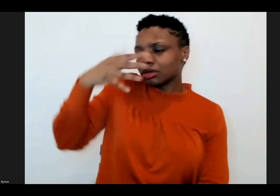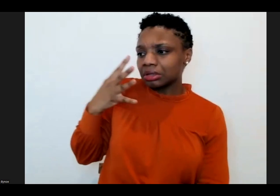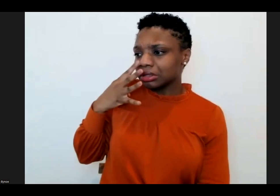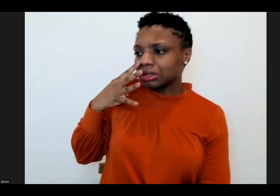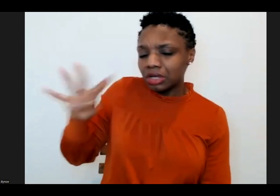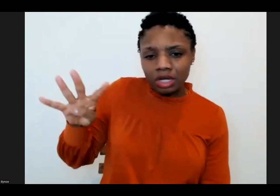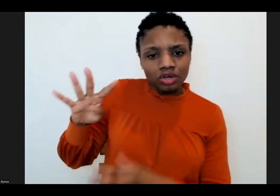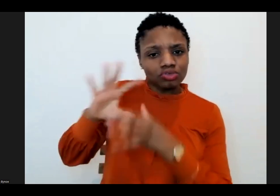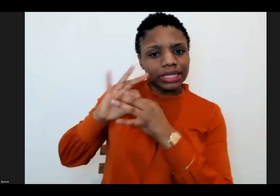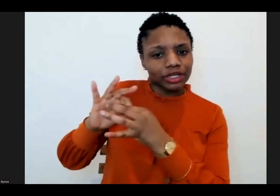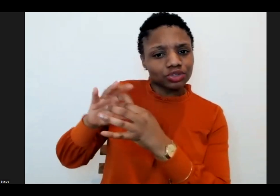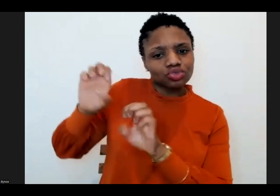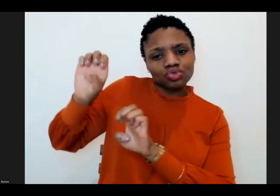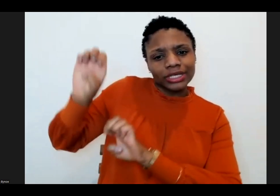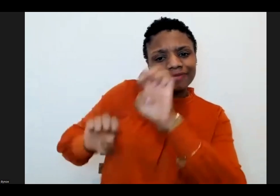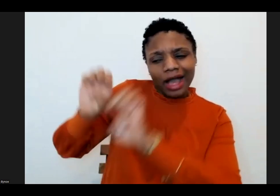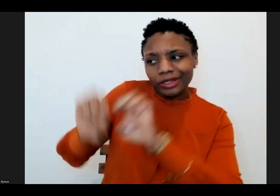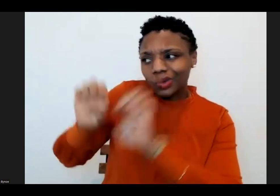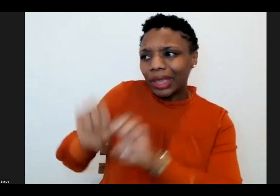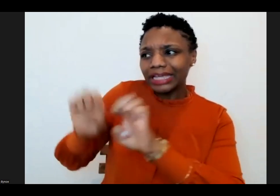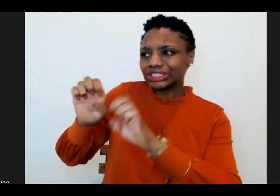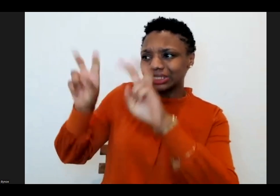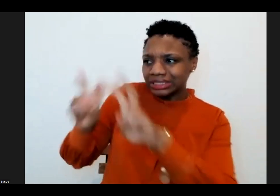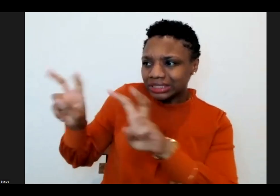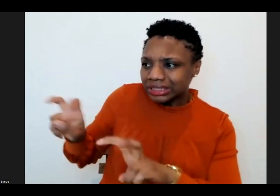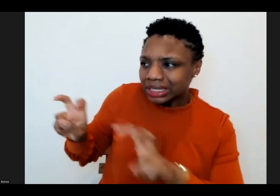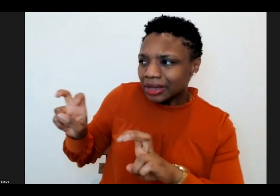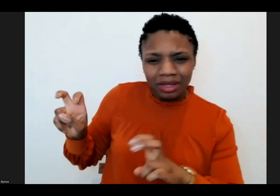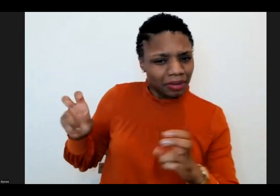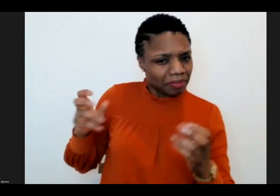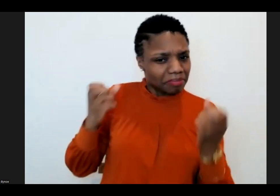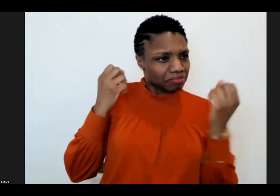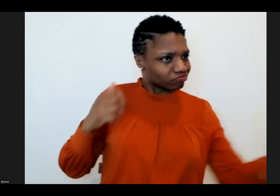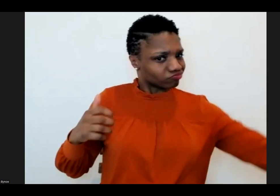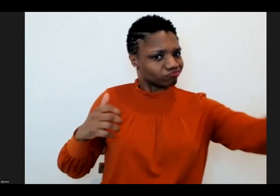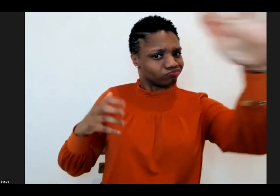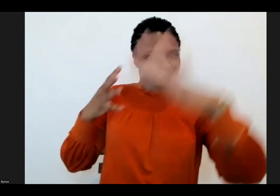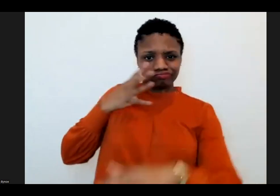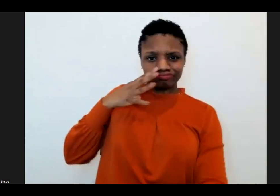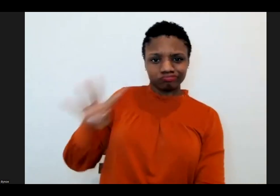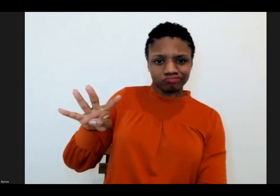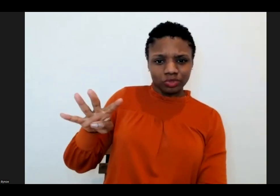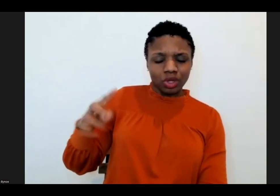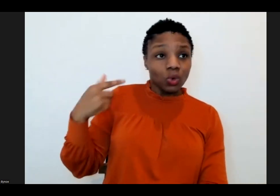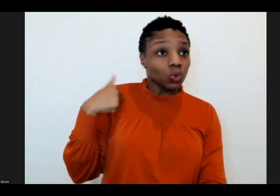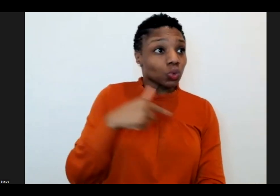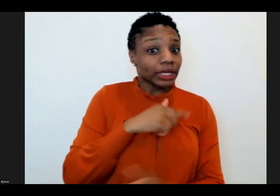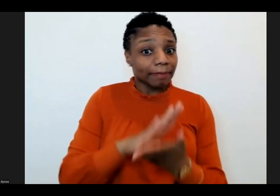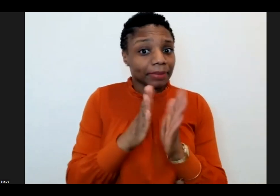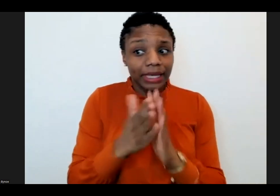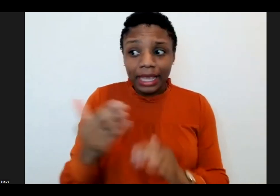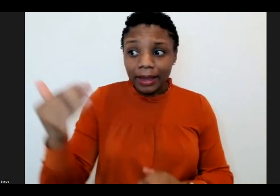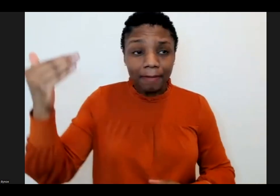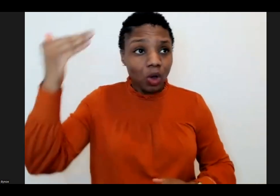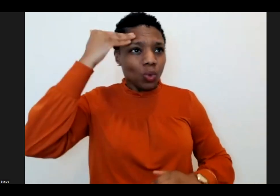ambiental es sin una evaluación seria cuando nosotros nos enteramos de eso